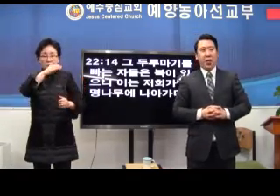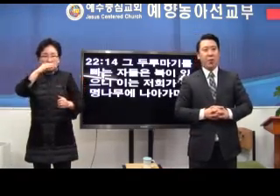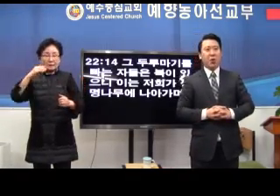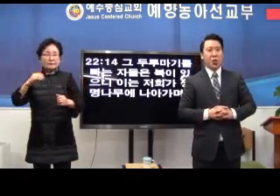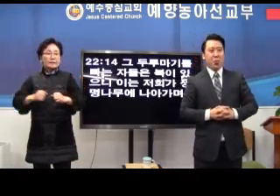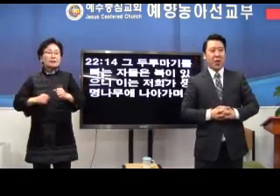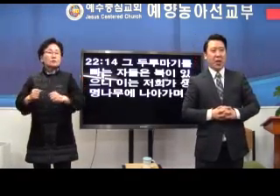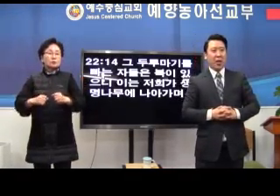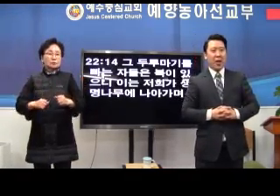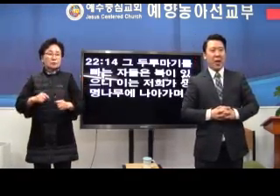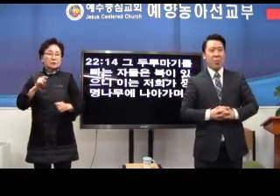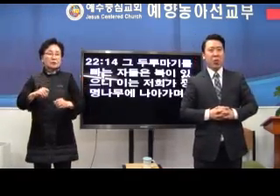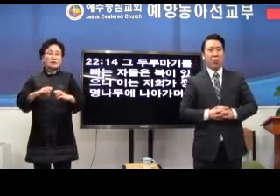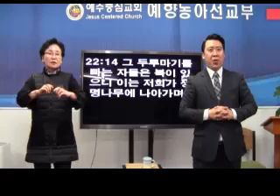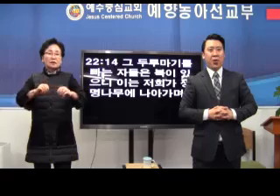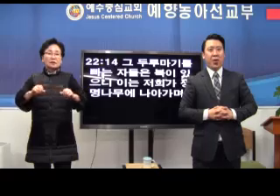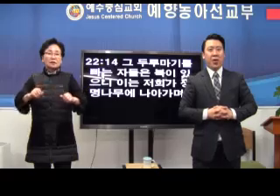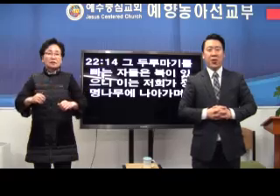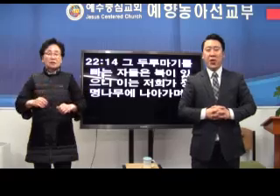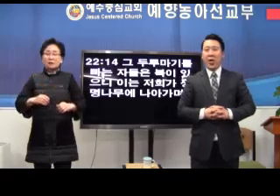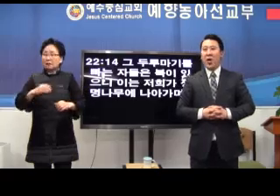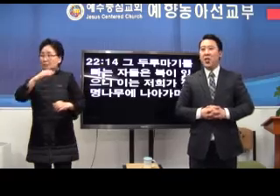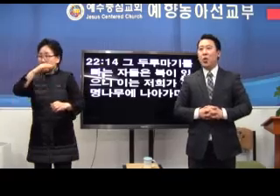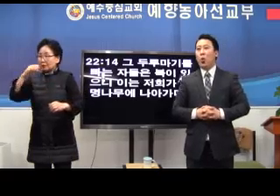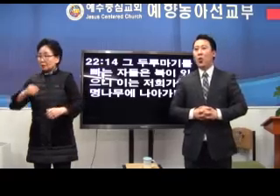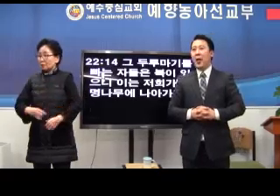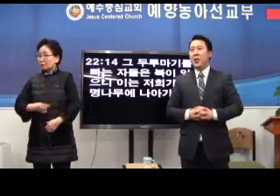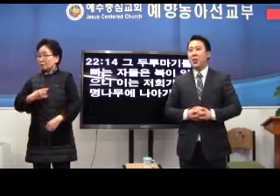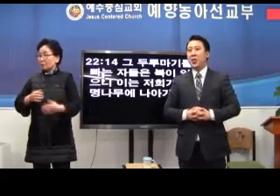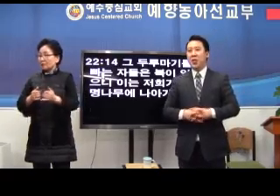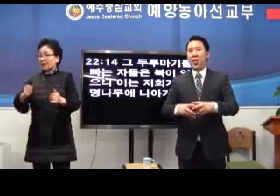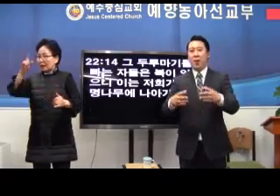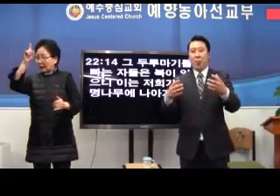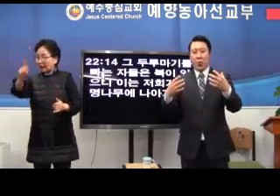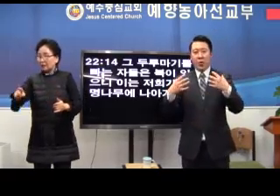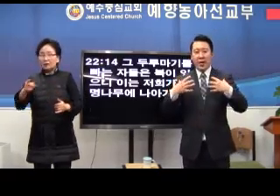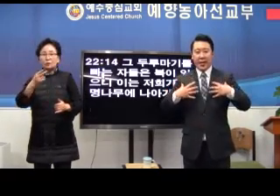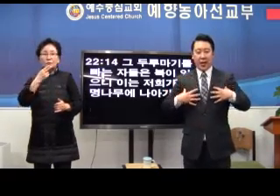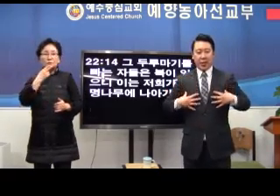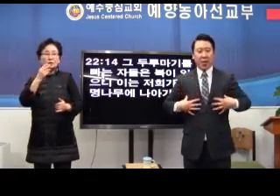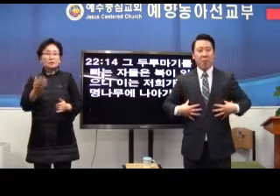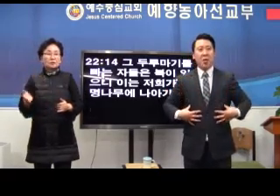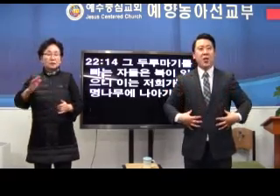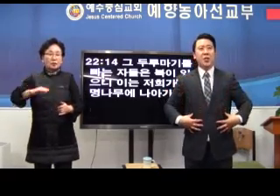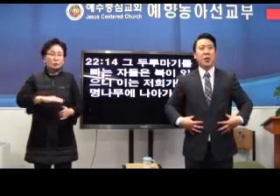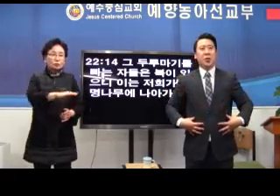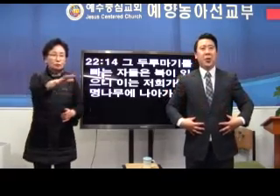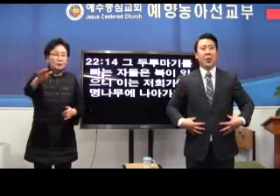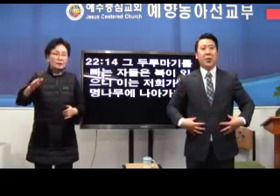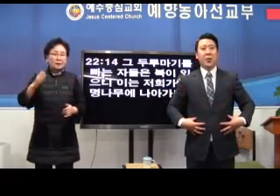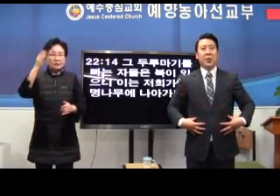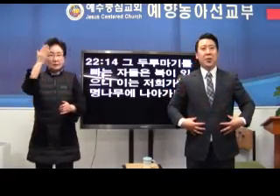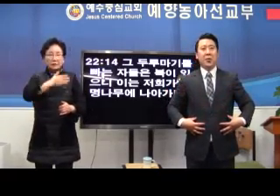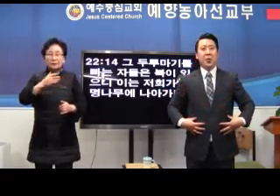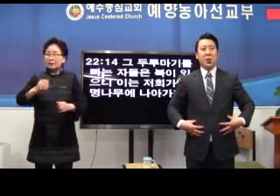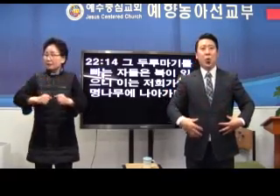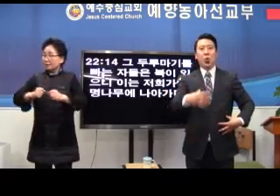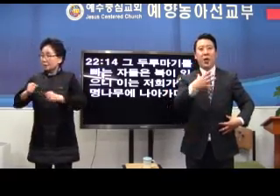사람이 어디 있습니까? 한 명도 없어요. 근데 이 옳은 행실이 세마포를 깨끗하게 입게 하신다는 거예요. 그 옳은